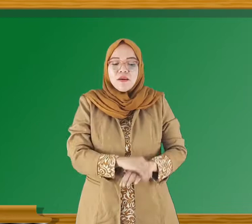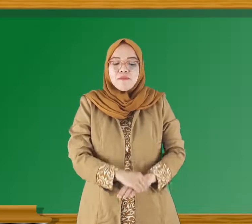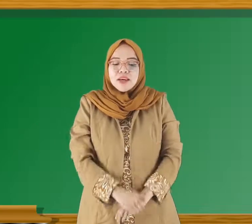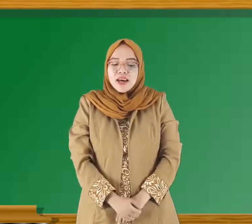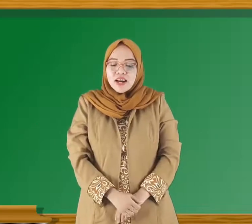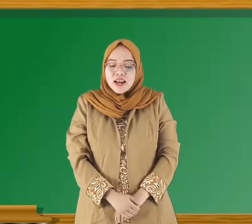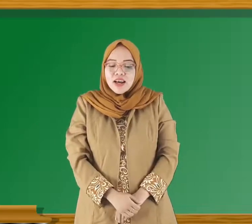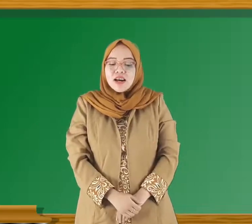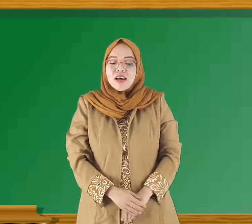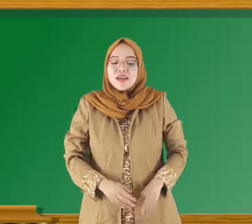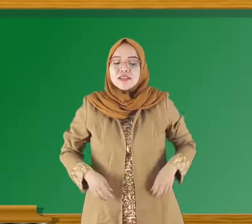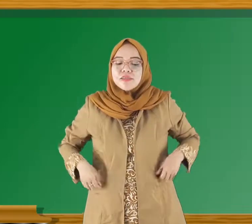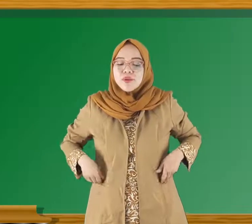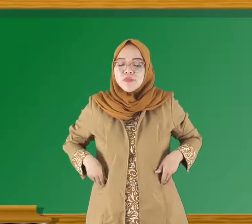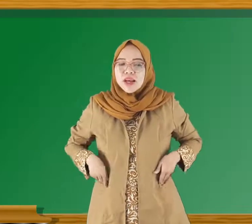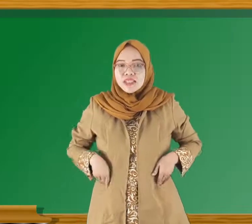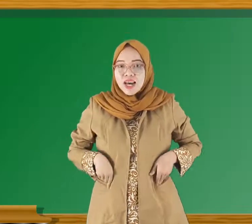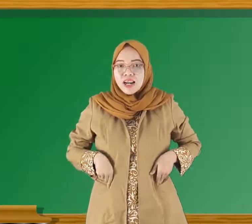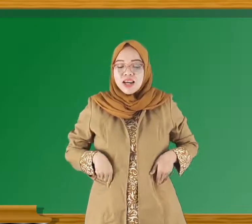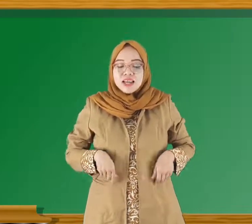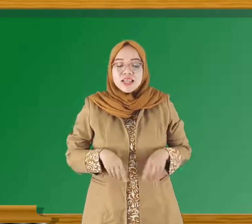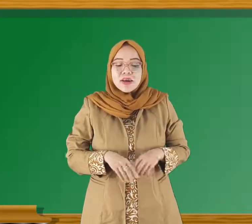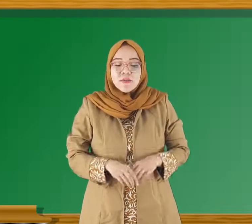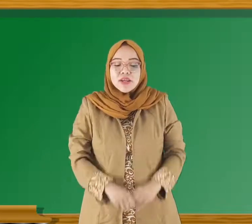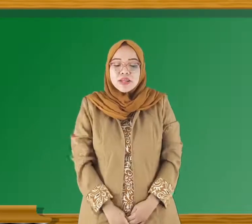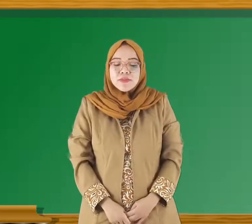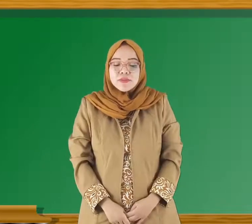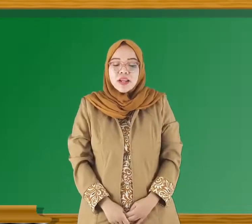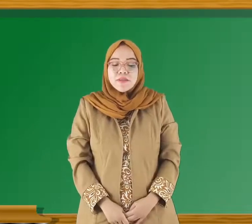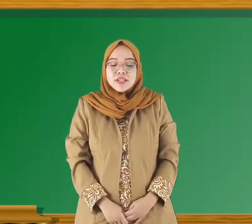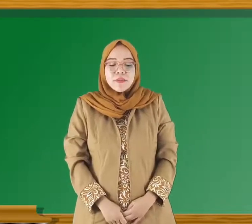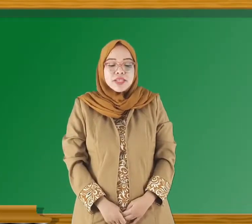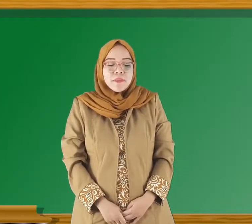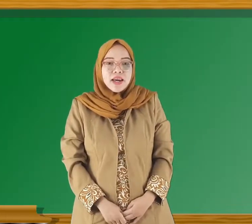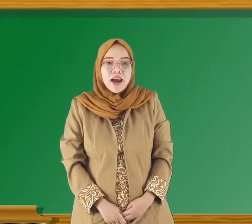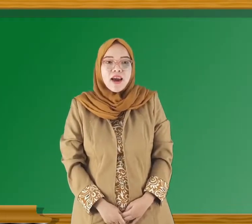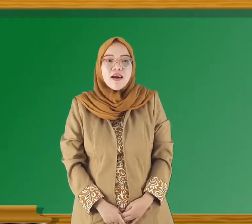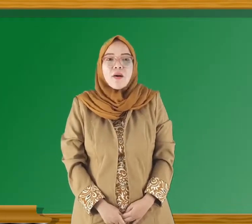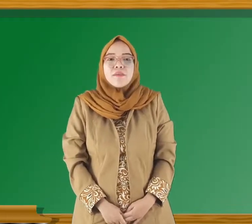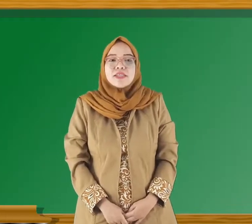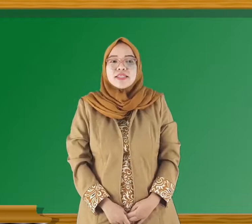Baik anak-anak, sebelum belajar, kita membaca bismillah bersama-sama ya.